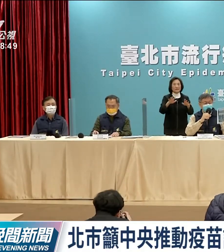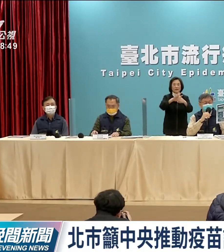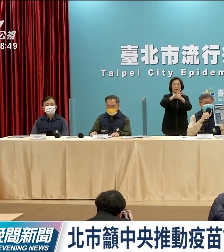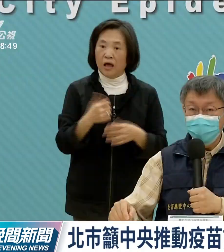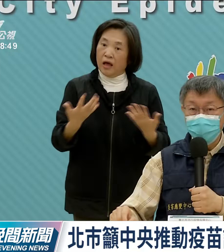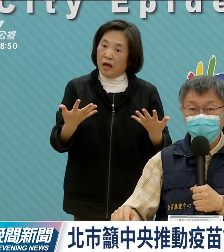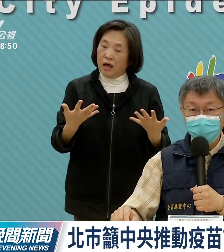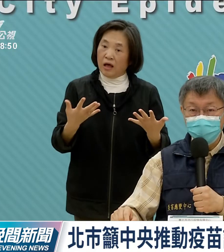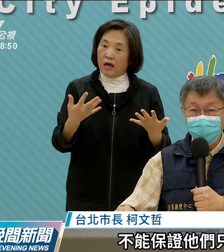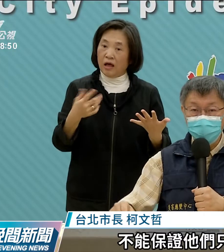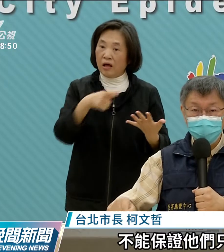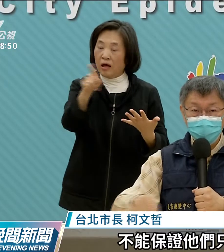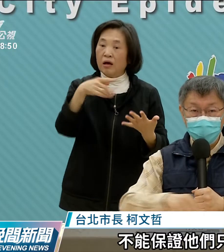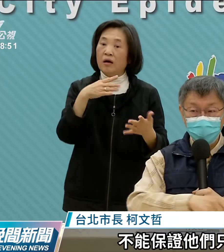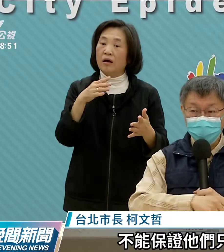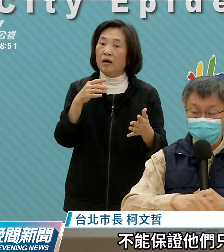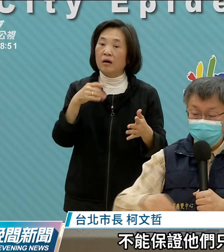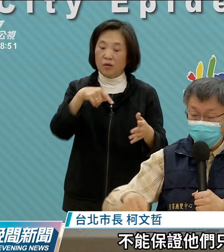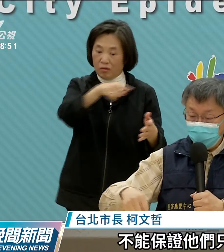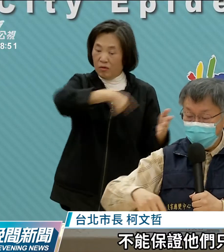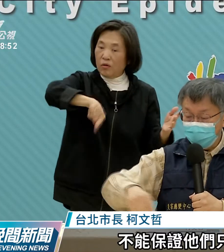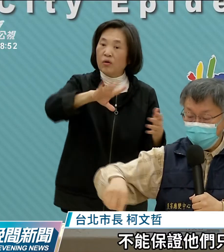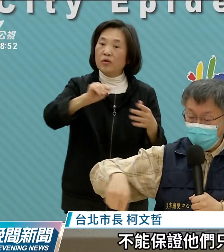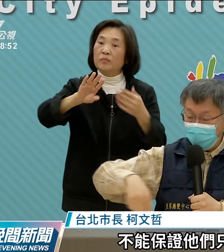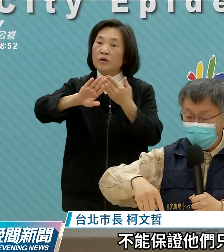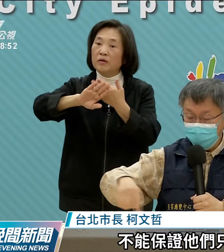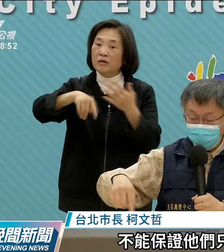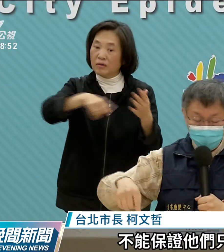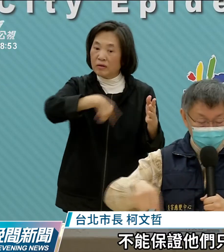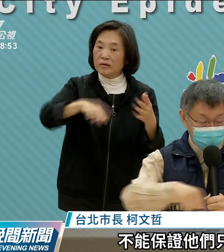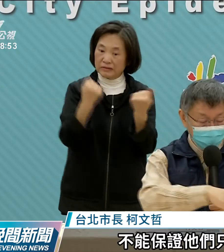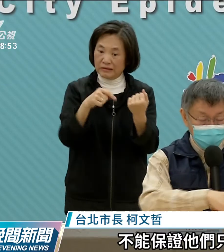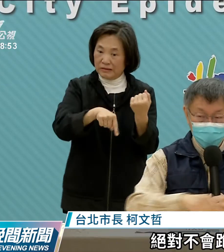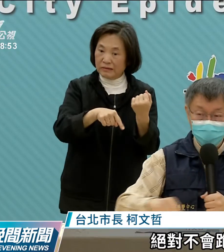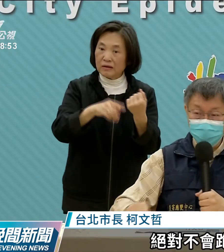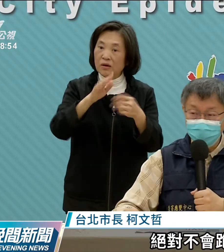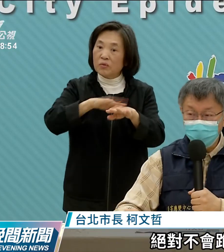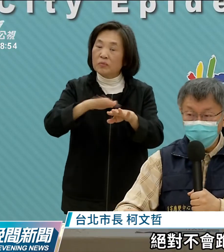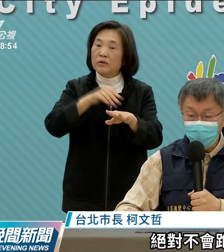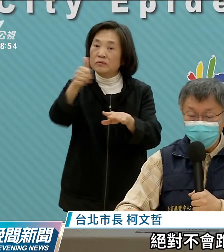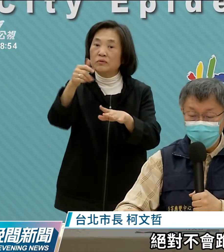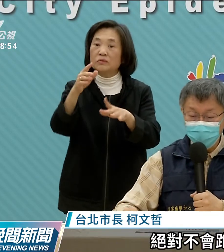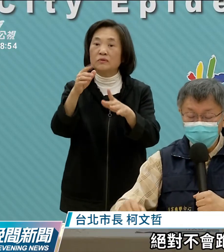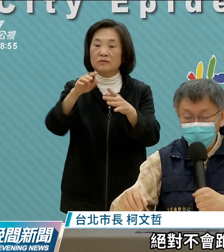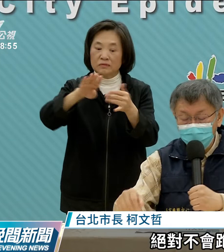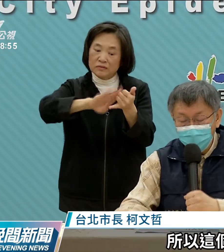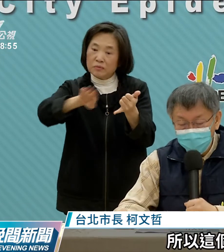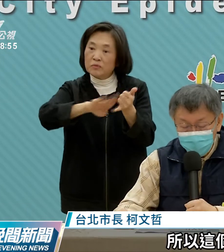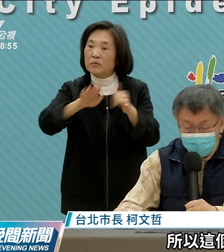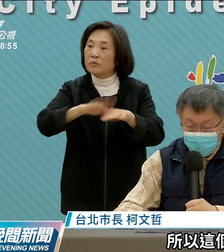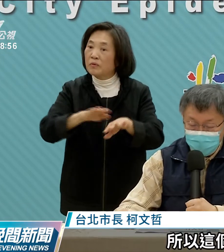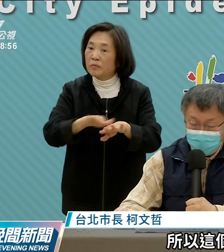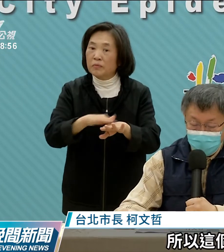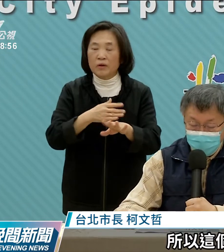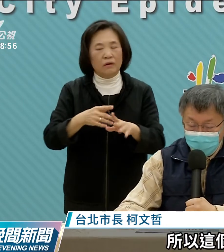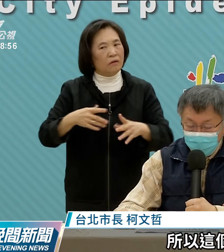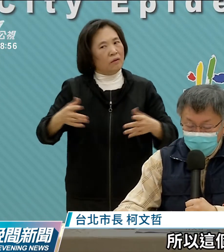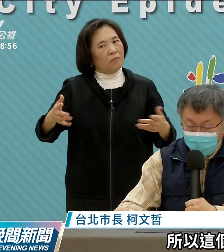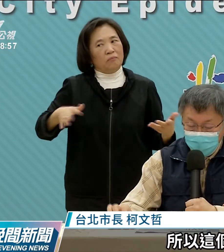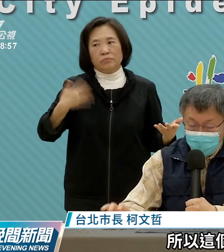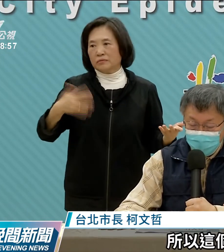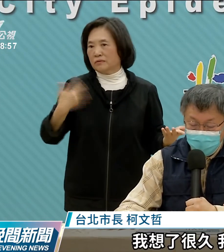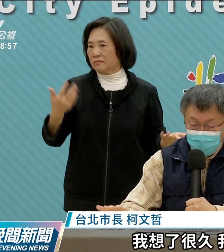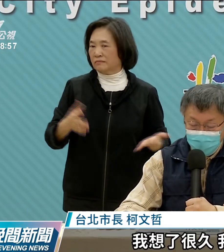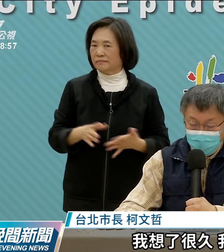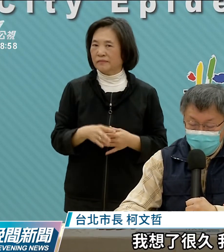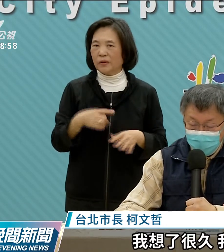济的冲击。 会保证他们只在北北区活动，绝对不会跑到南部去的。所以这条倒是讲哦，